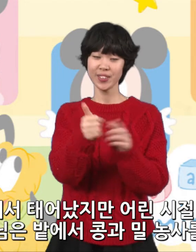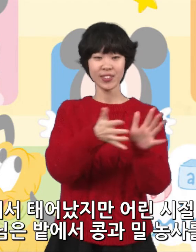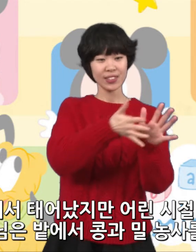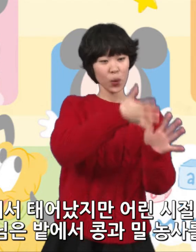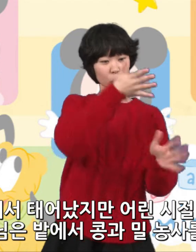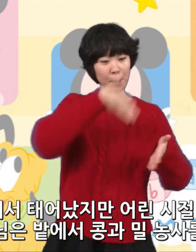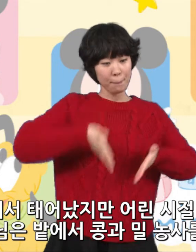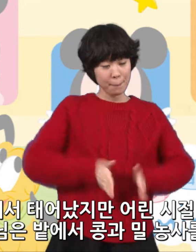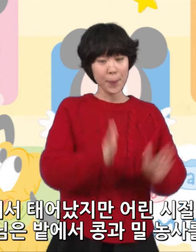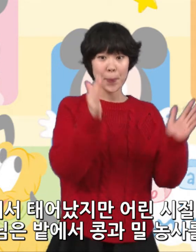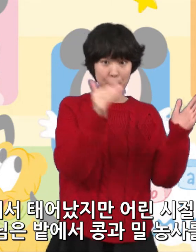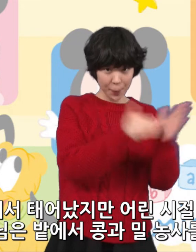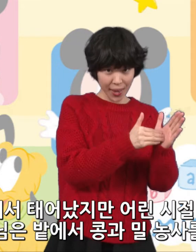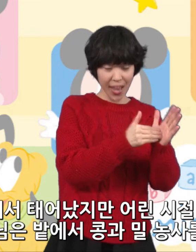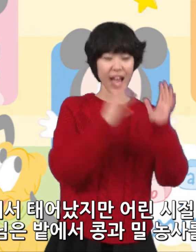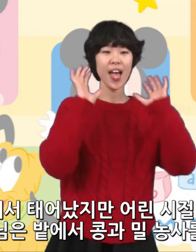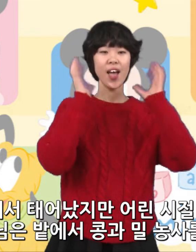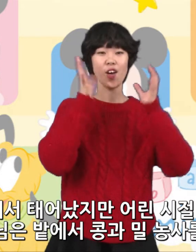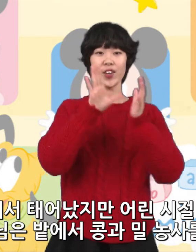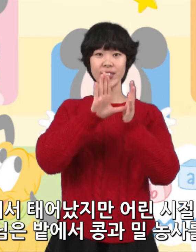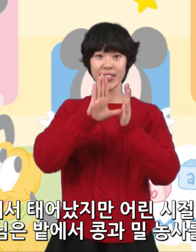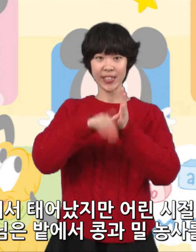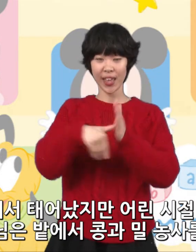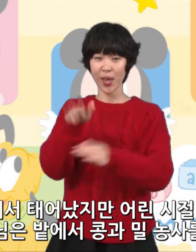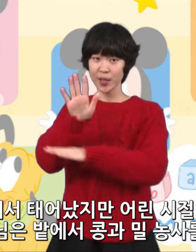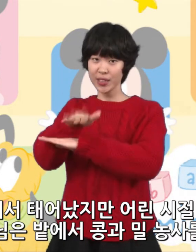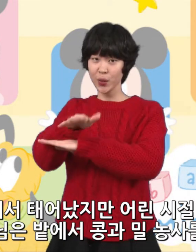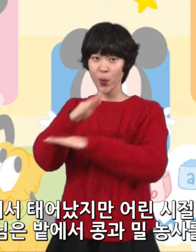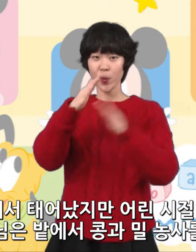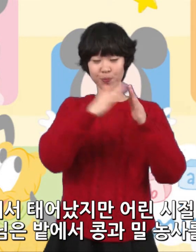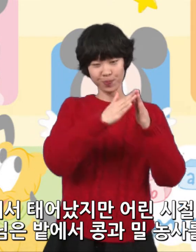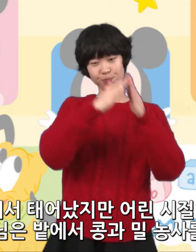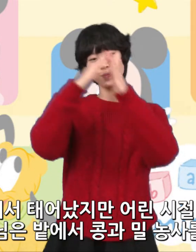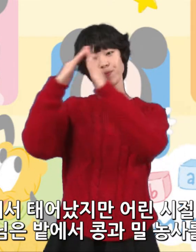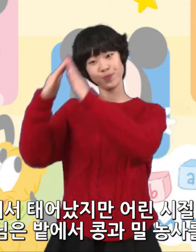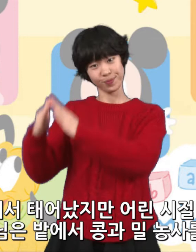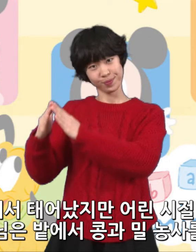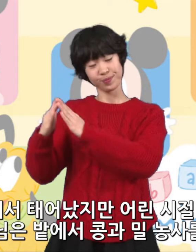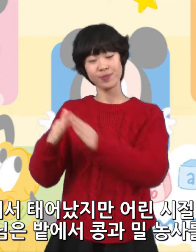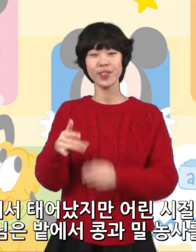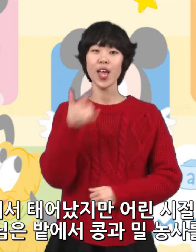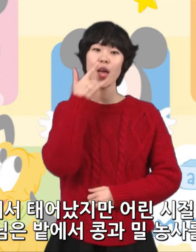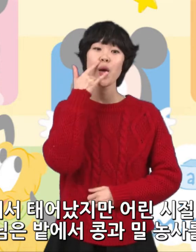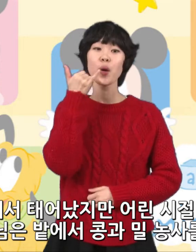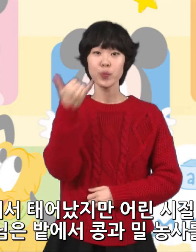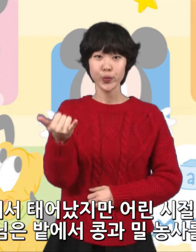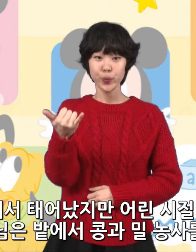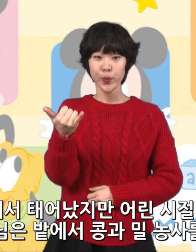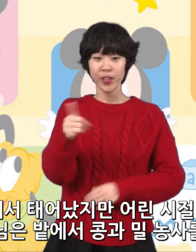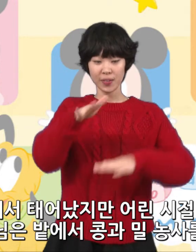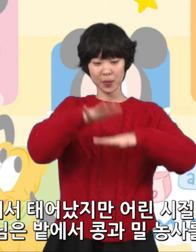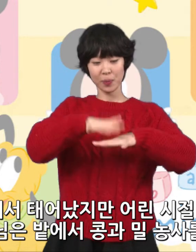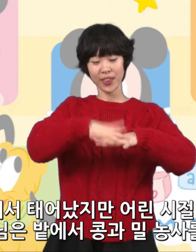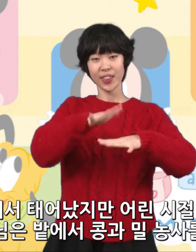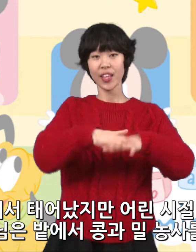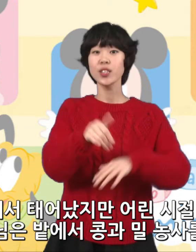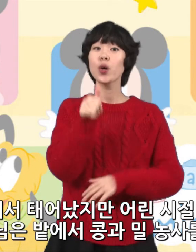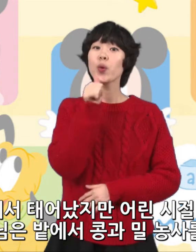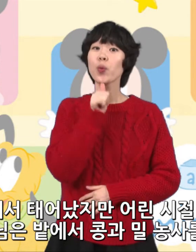월트는 도시에서 태어났지만 어린 시절 시골로 이사를 왔어요. 부모님은 밭에서 콩과